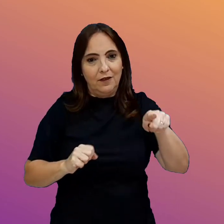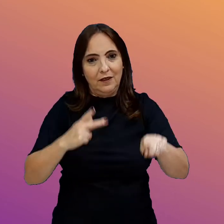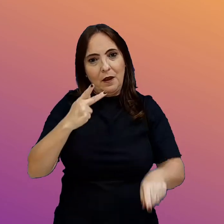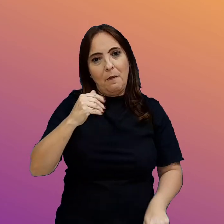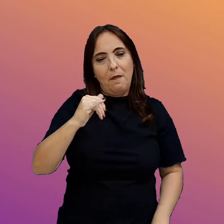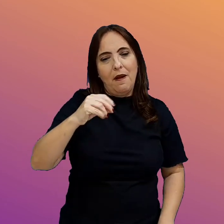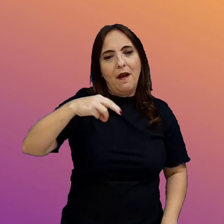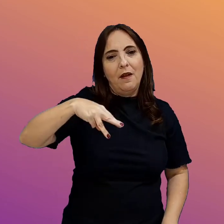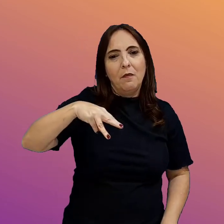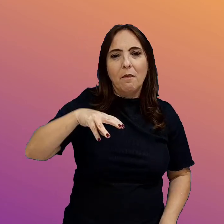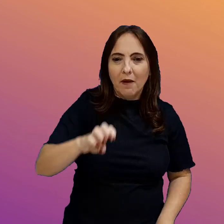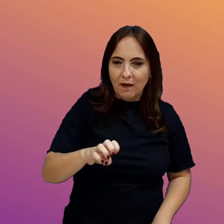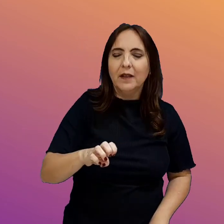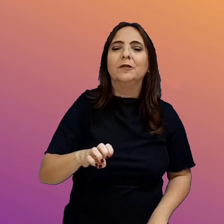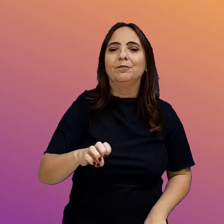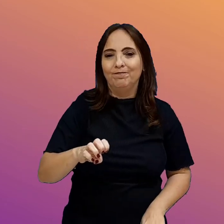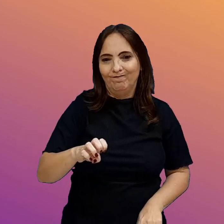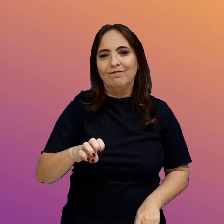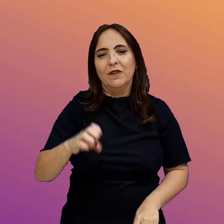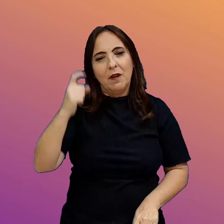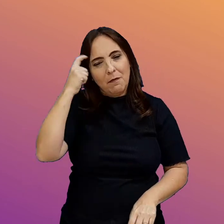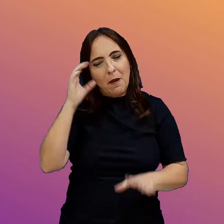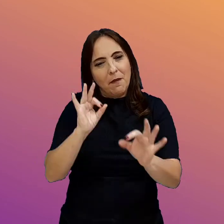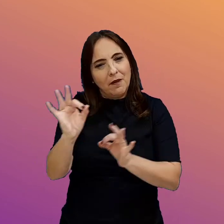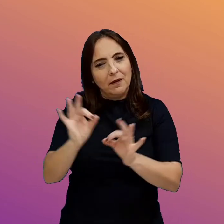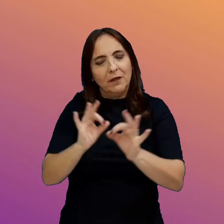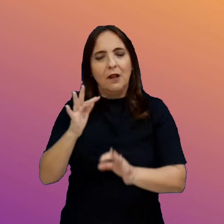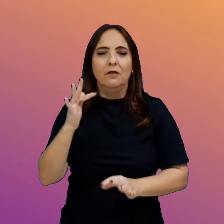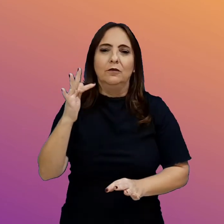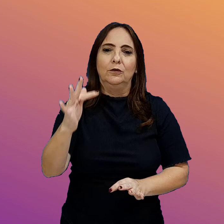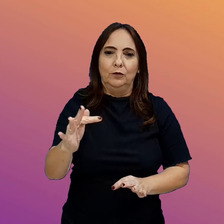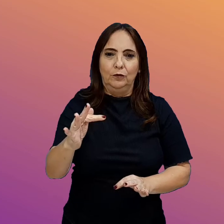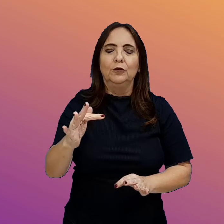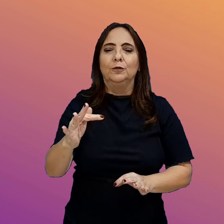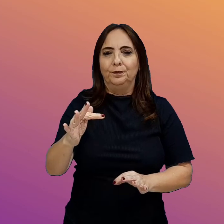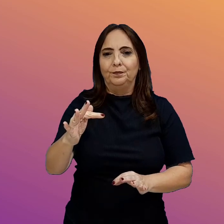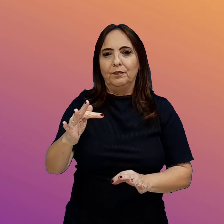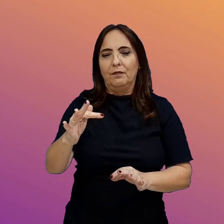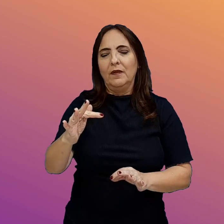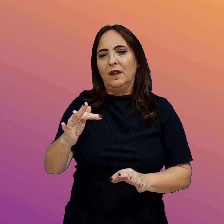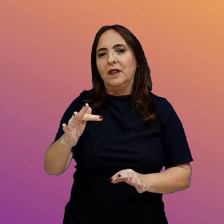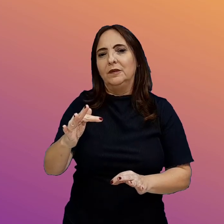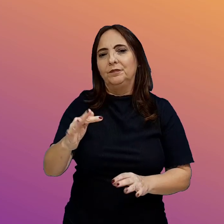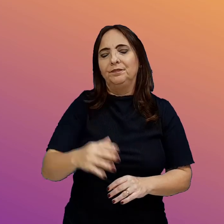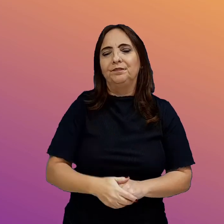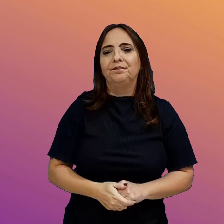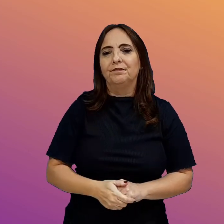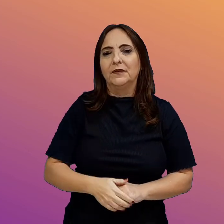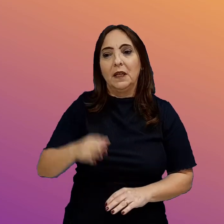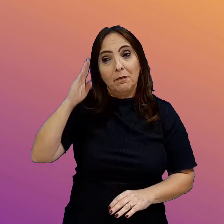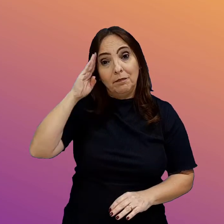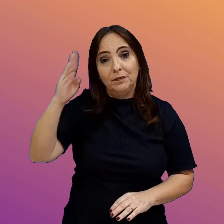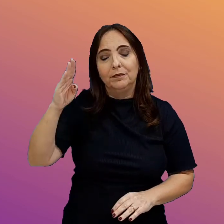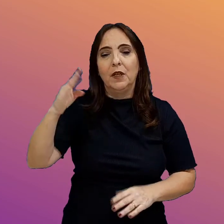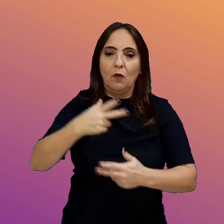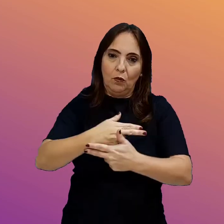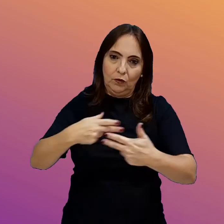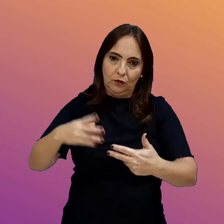seu filho, priorizando as coisas de Deus. Muito bom, Camila.